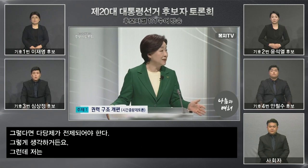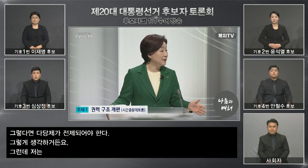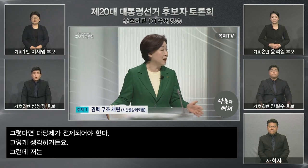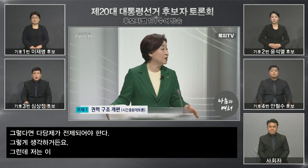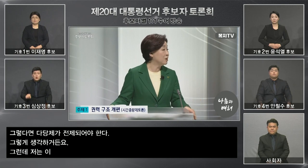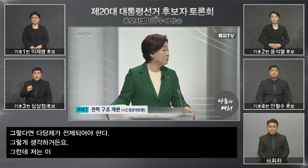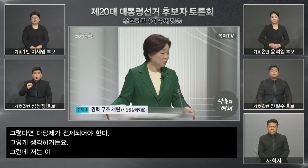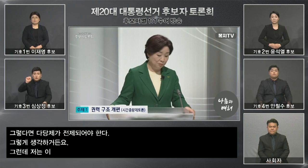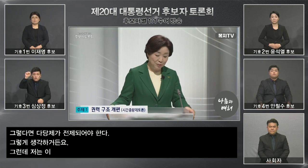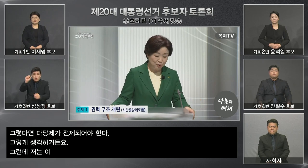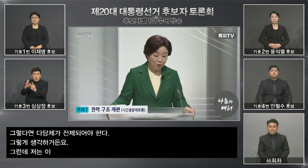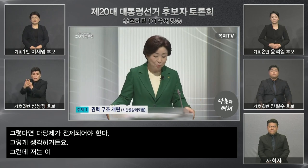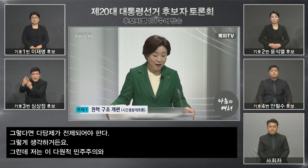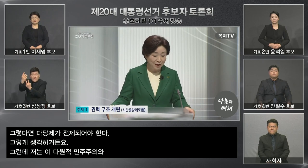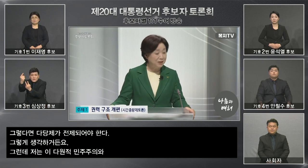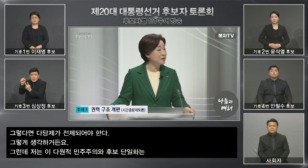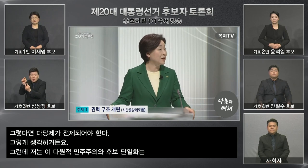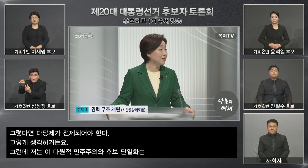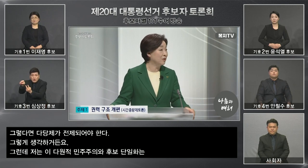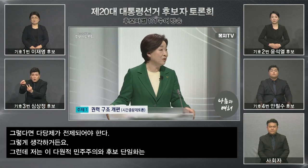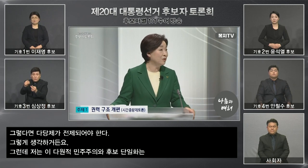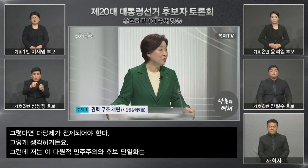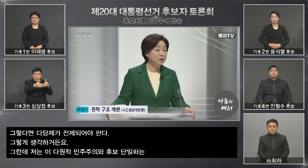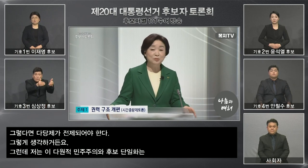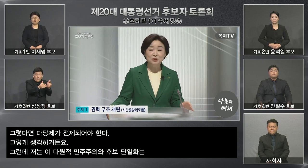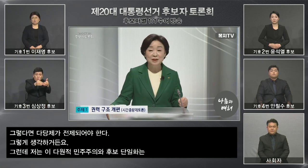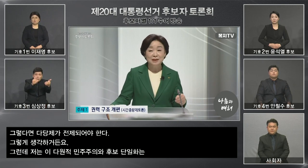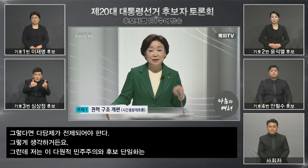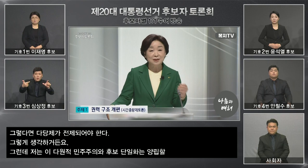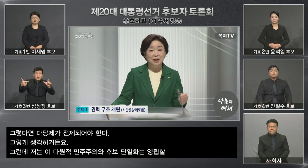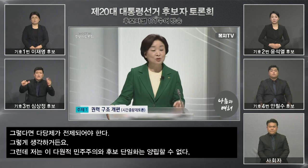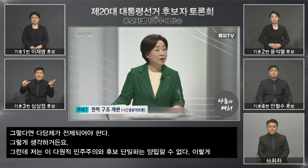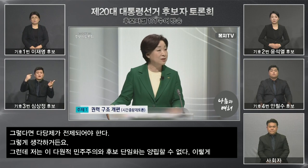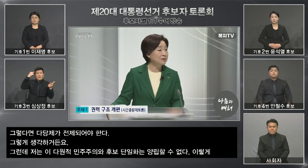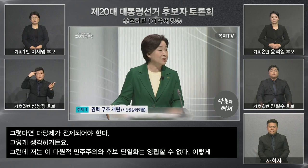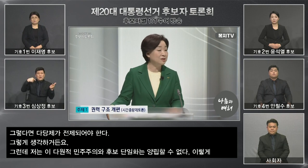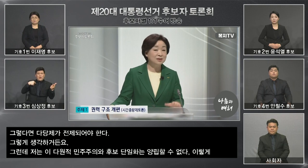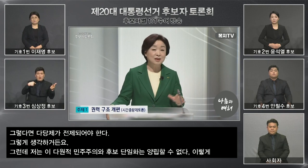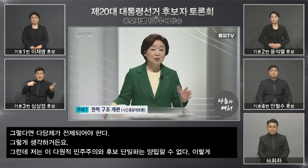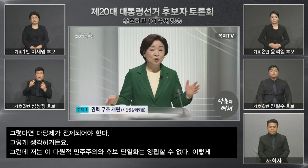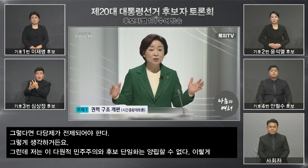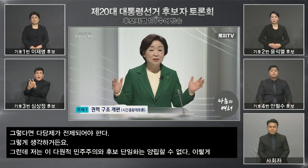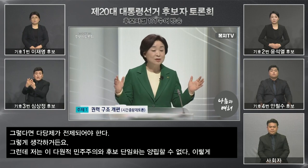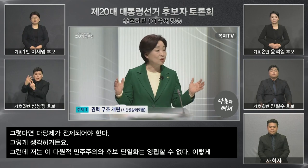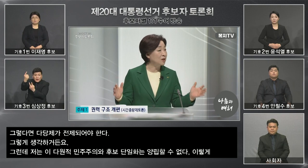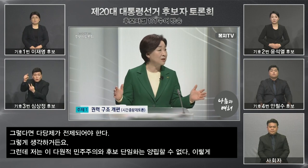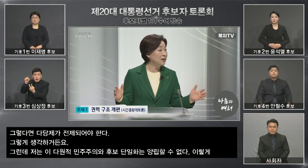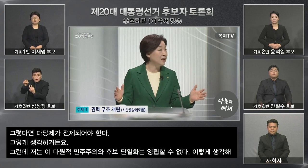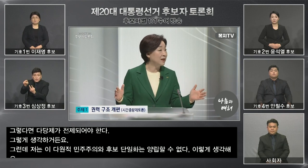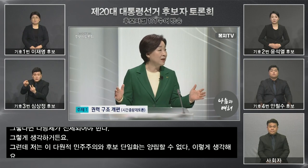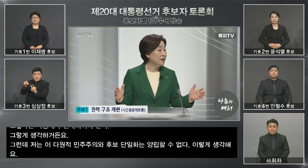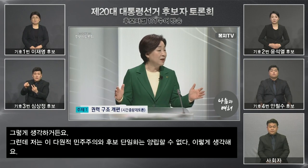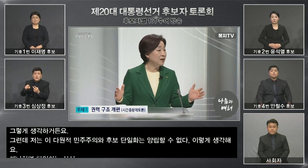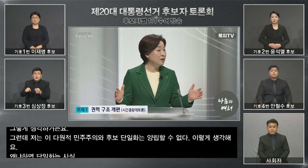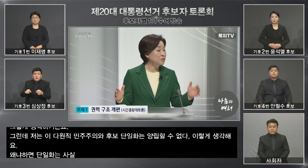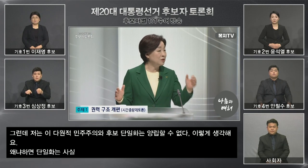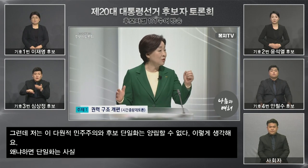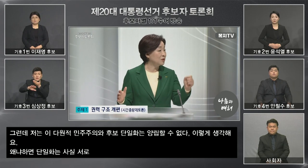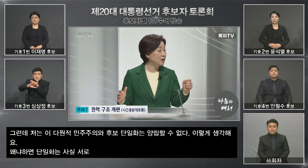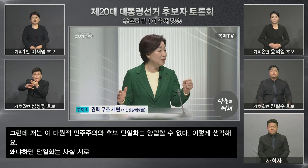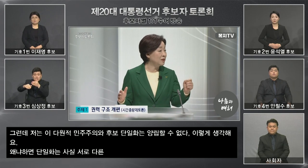단일화는 양립할 수 없다. 이렇게 생각해요. 왜냐하면 단일화는 사실 서로 다른 정당 간에